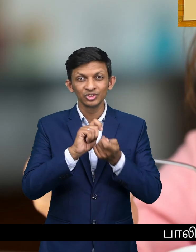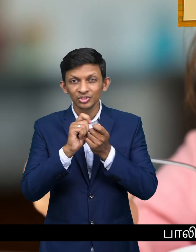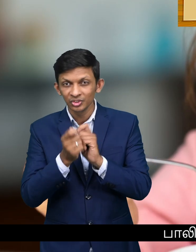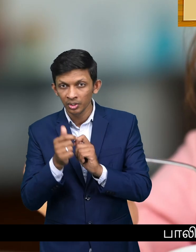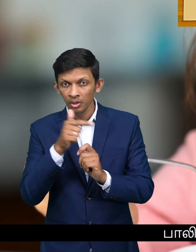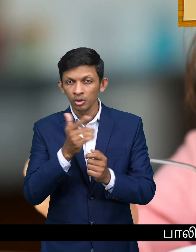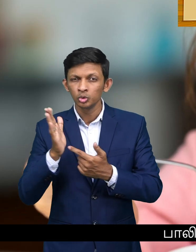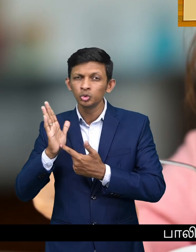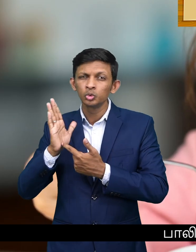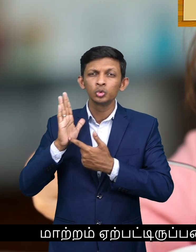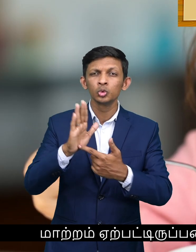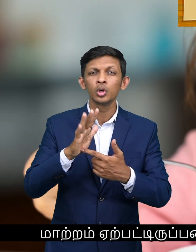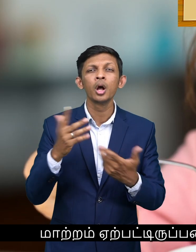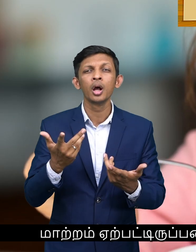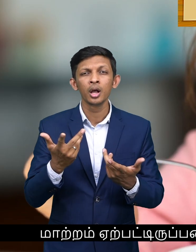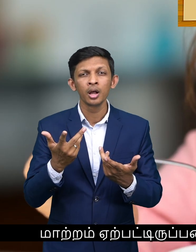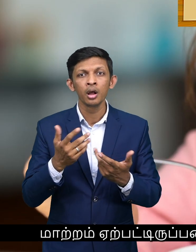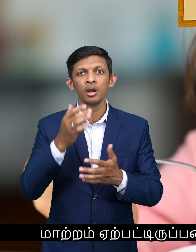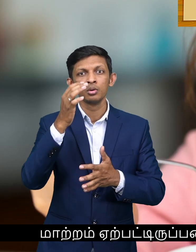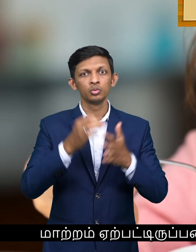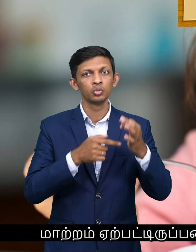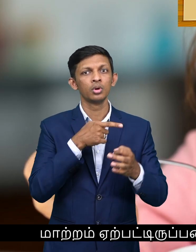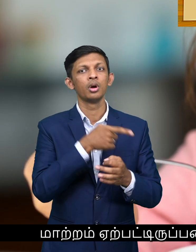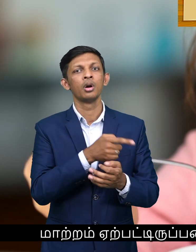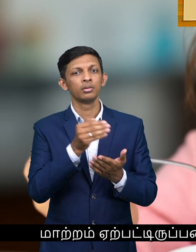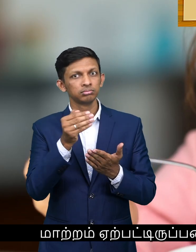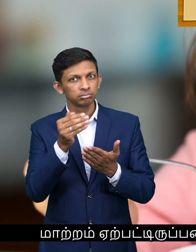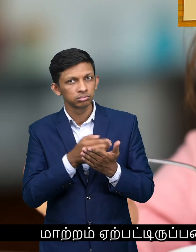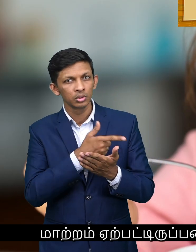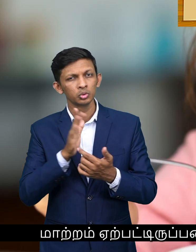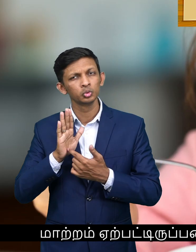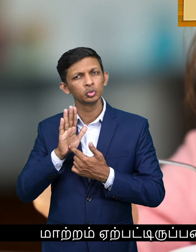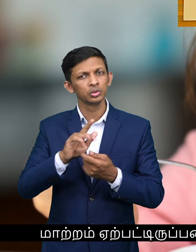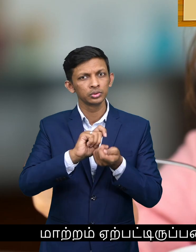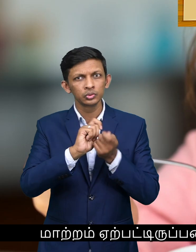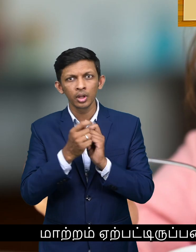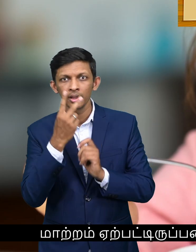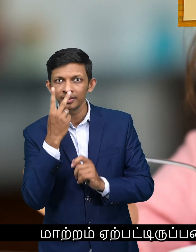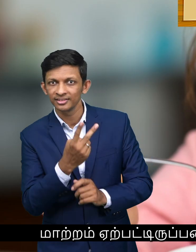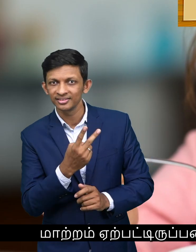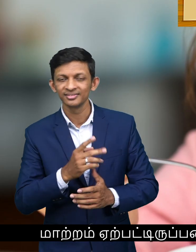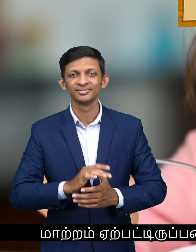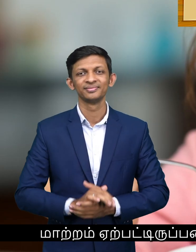பாலில் இருந்து தயிர் வரை மாற்றம் ஏற்பட்டிருப்பதை இந்த மாற்றங்கள் குறிப்பிடுகின்றன.